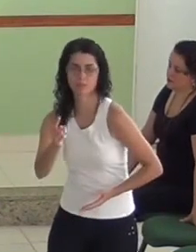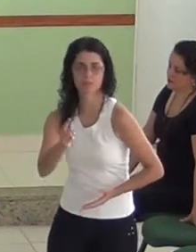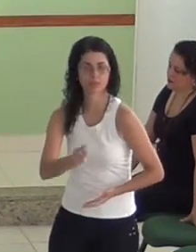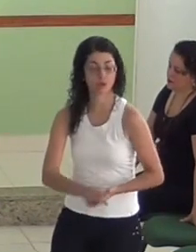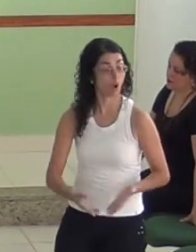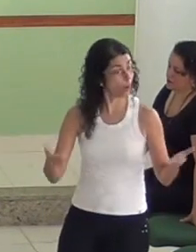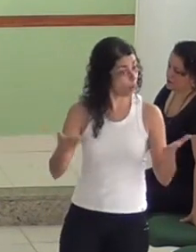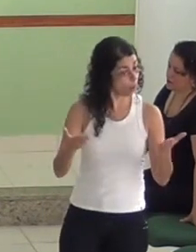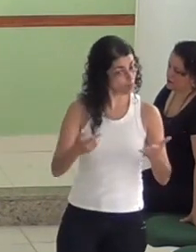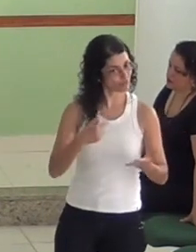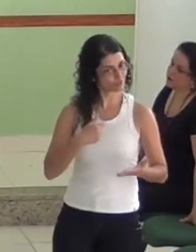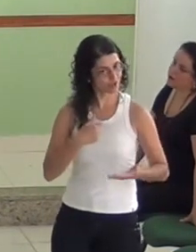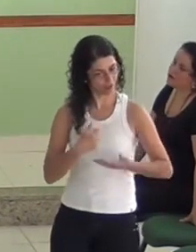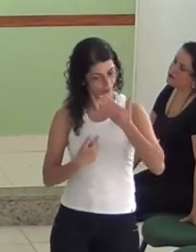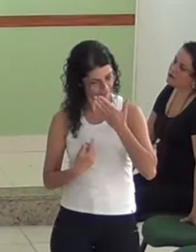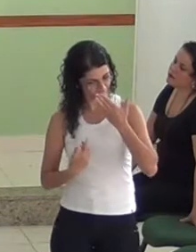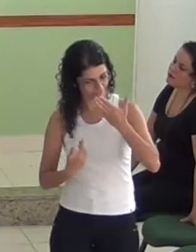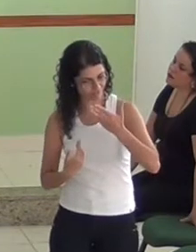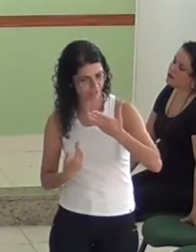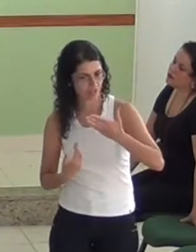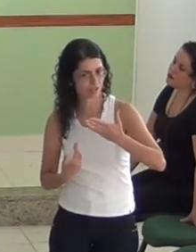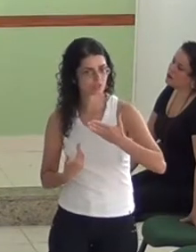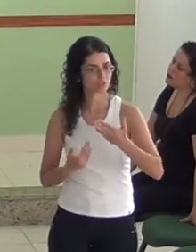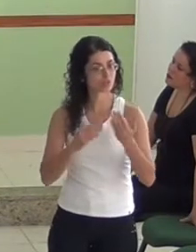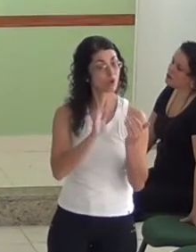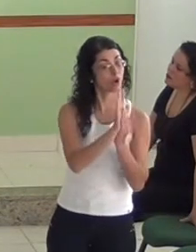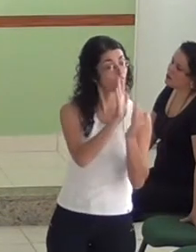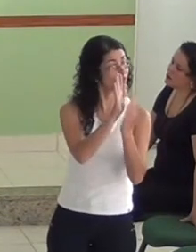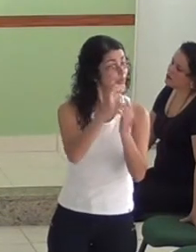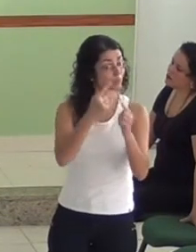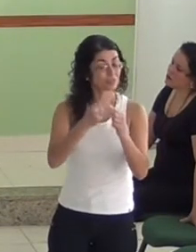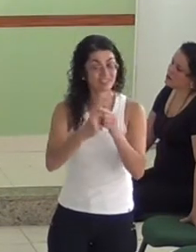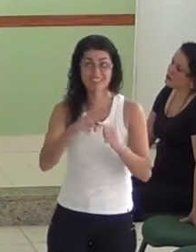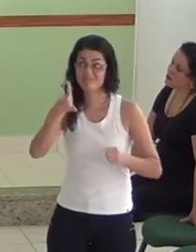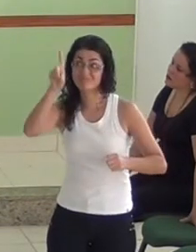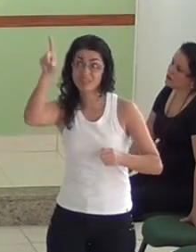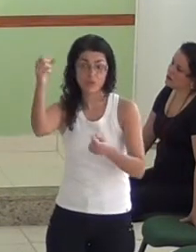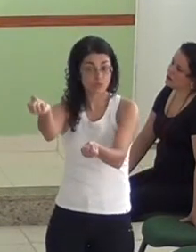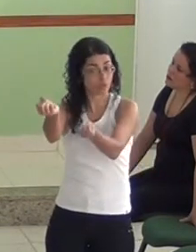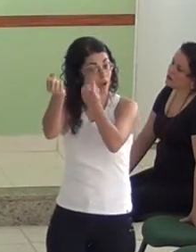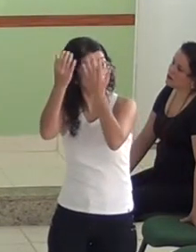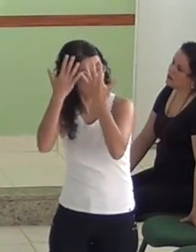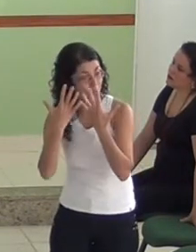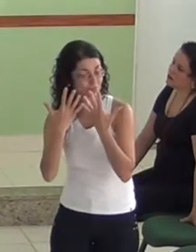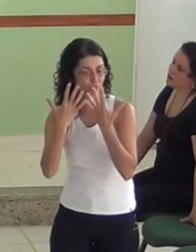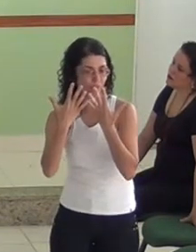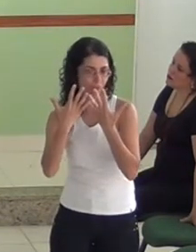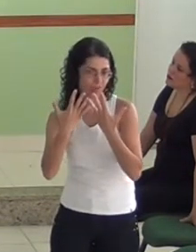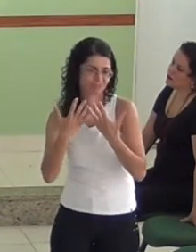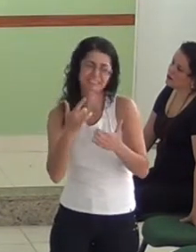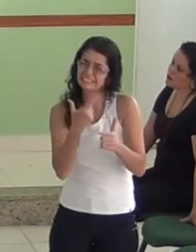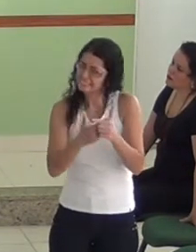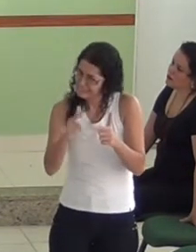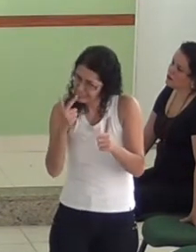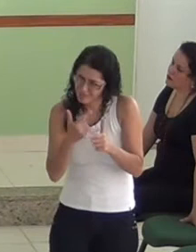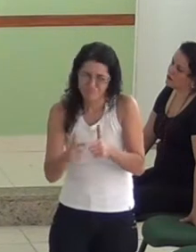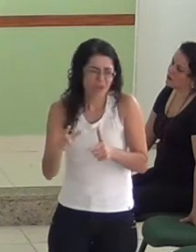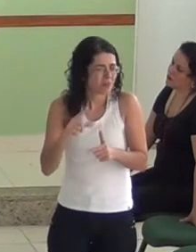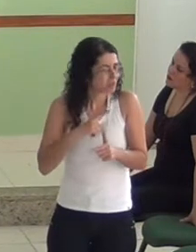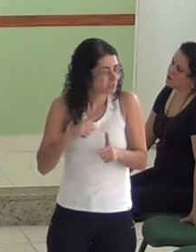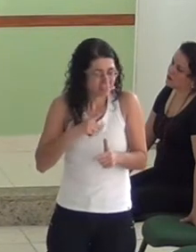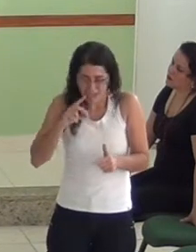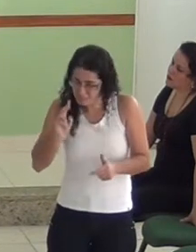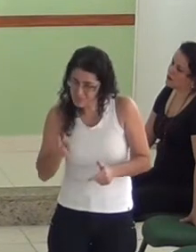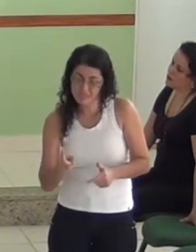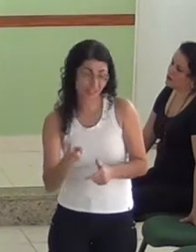Senhor é porque Ele tem abençoado a minha vida, tem abençoado a minha família. Problemas eles sempre existirão, mas